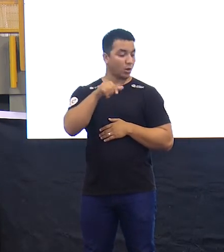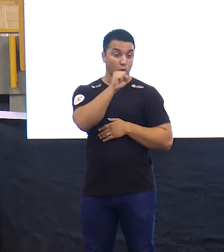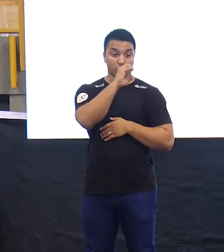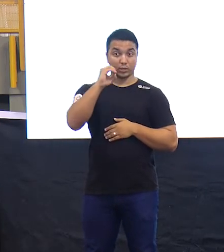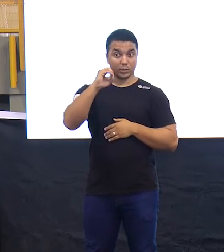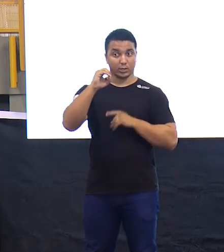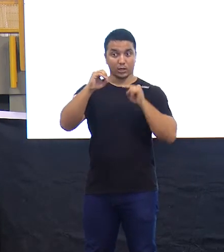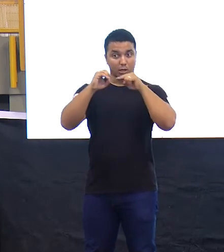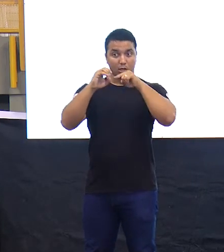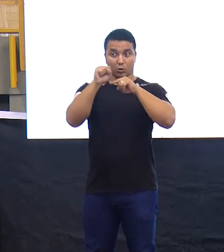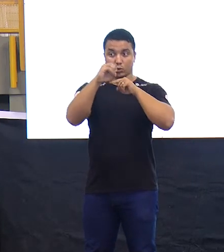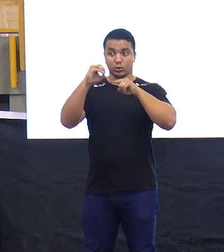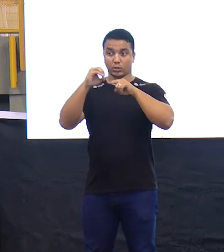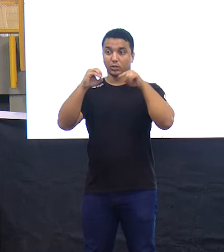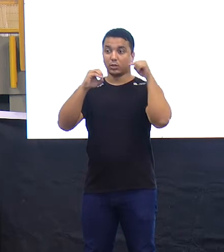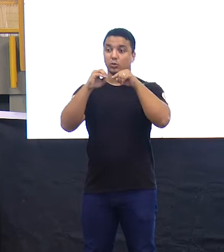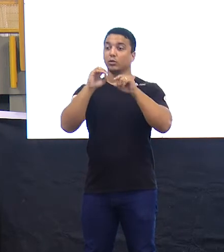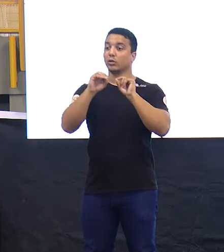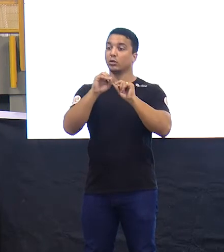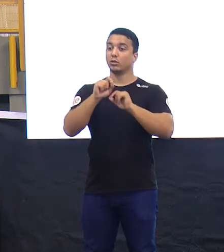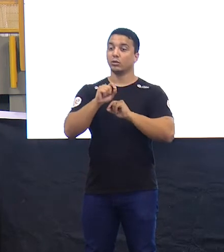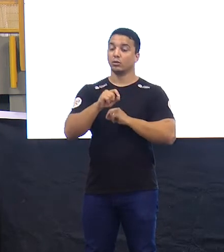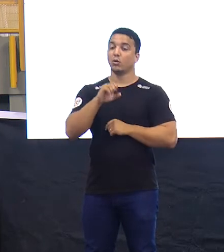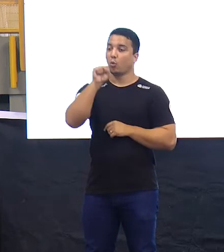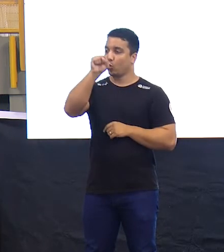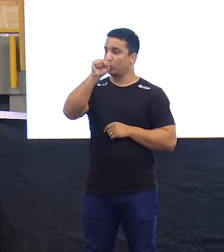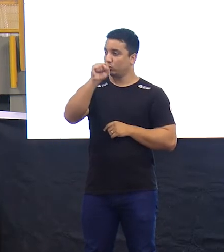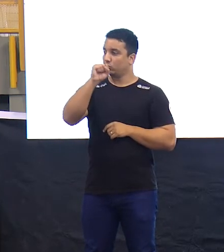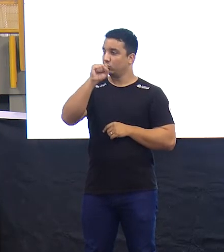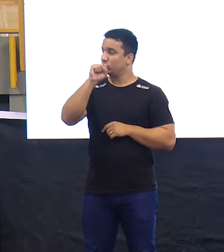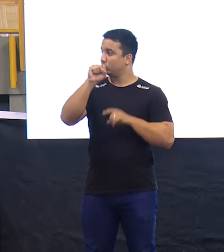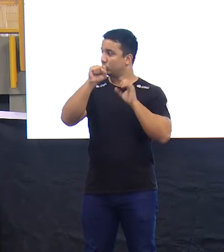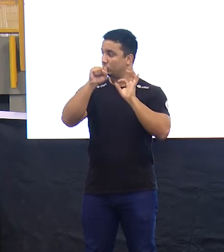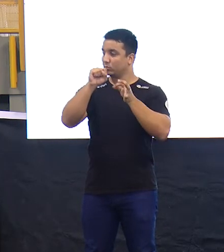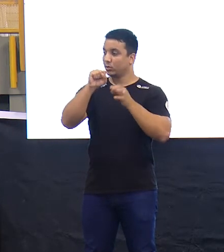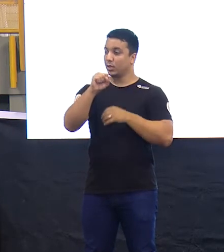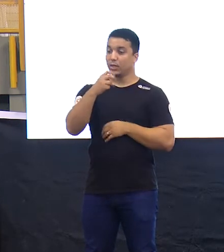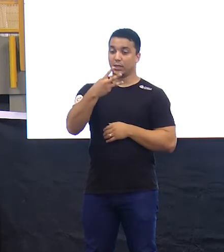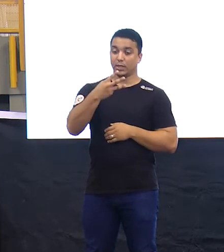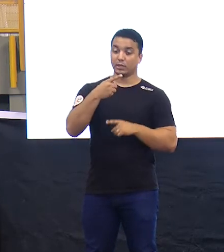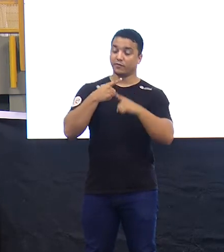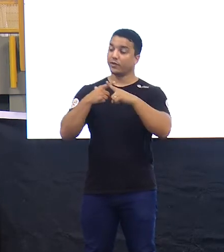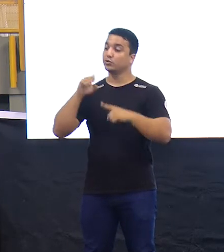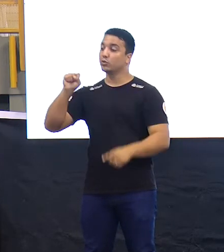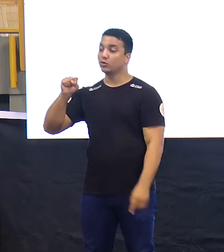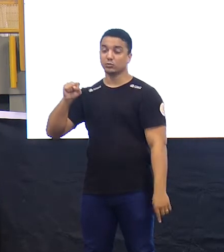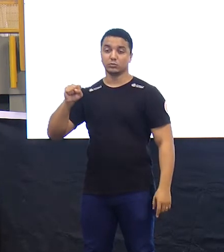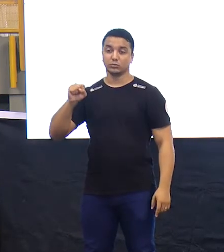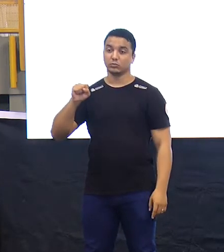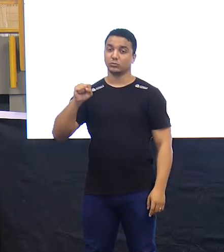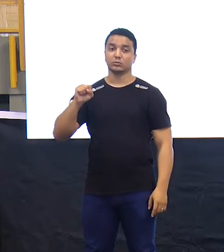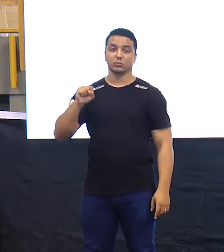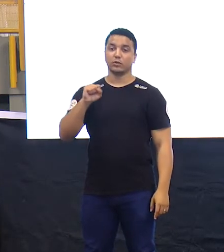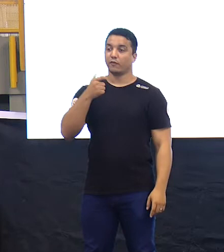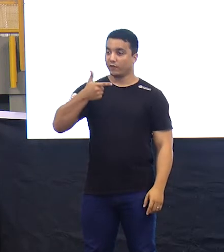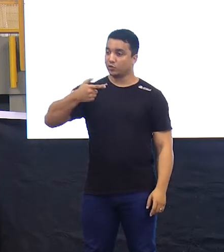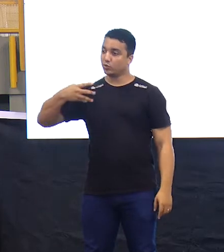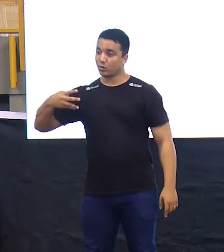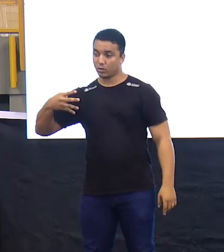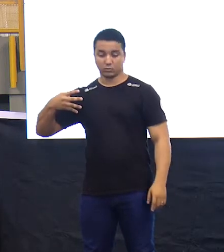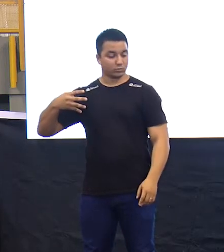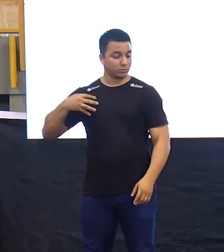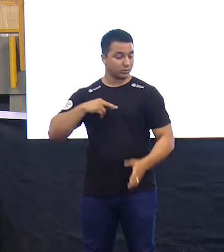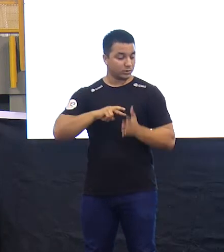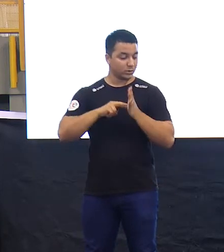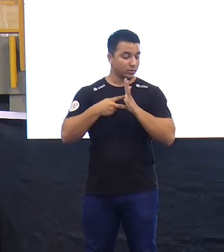80. 10% de 80, 8. 3 vezes 8, 24.